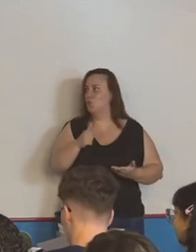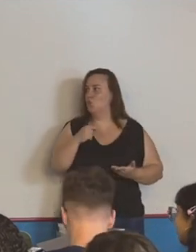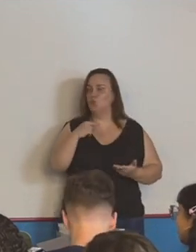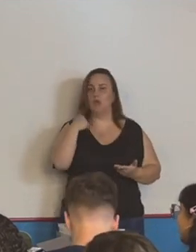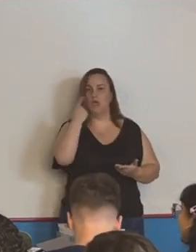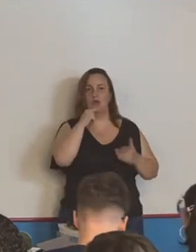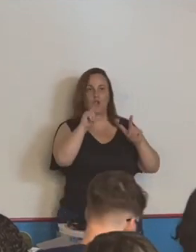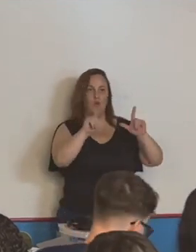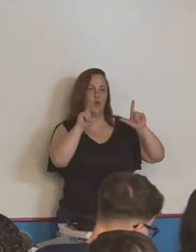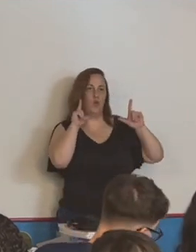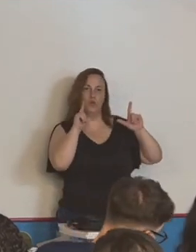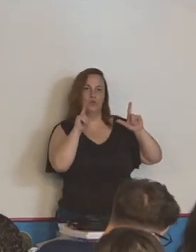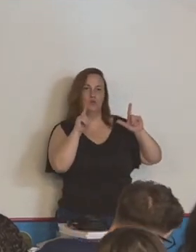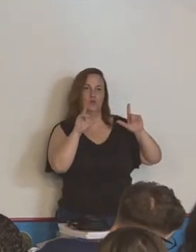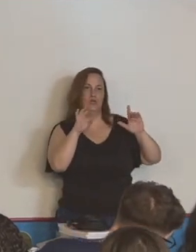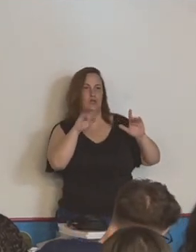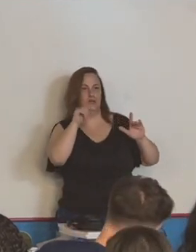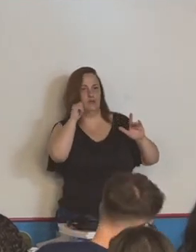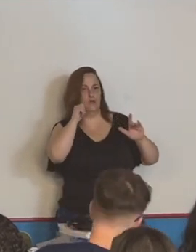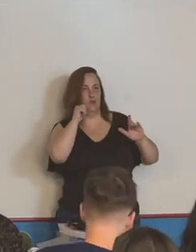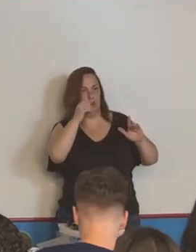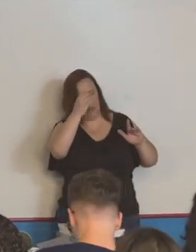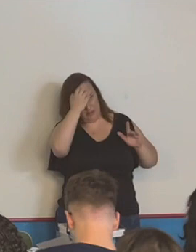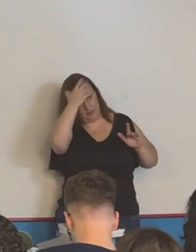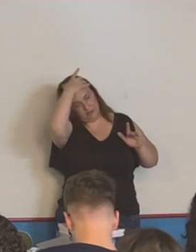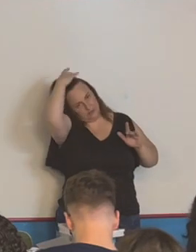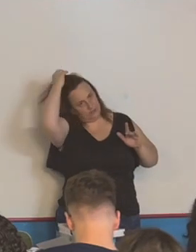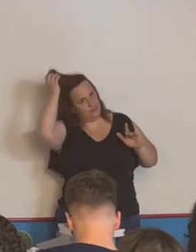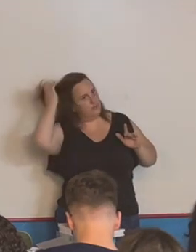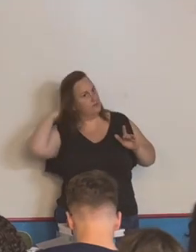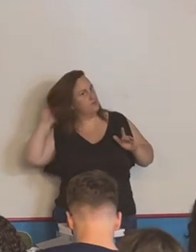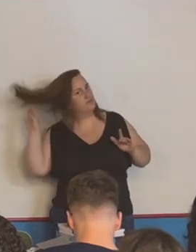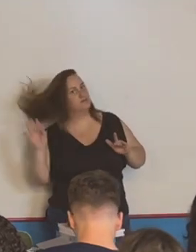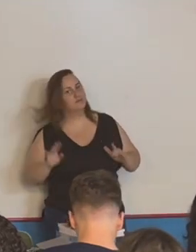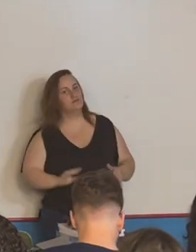né? Só está ela vestida de noiva.